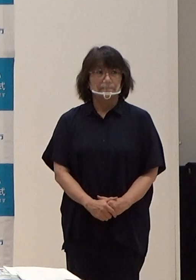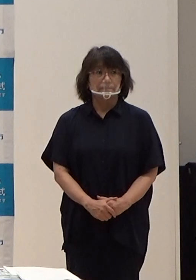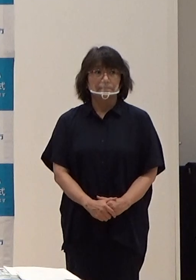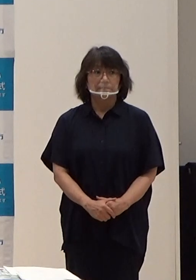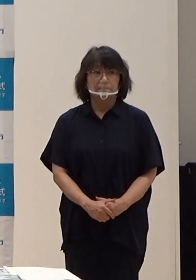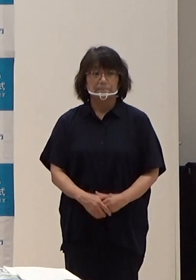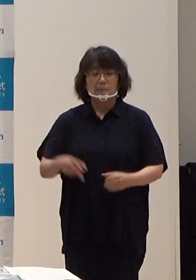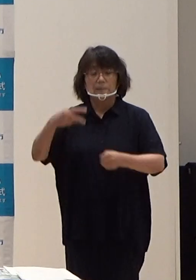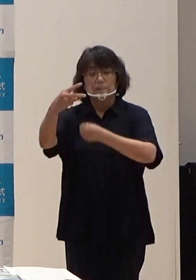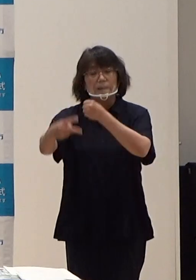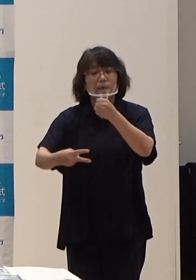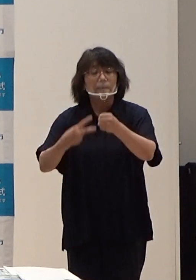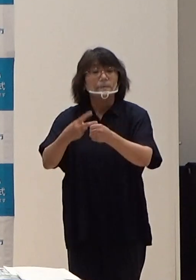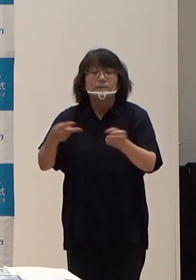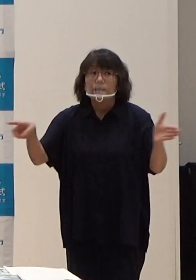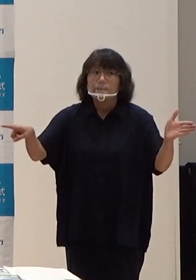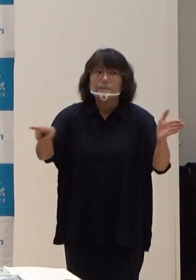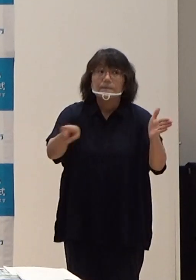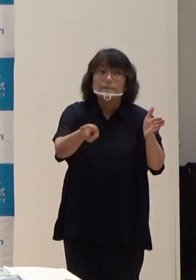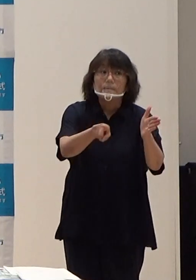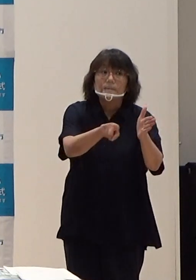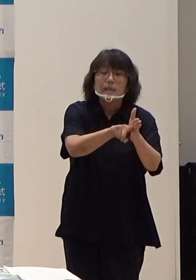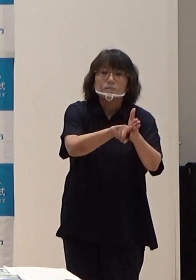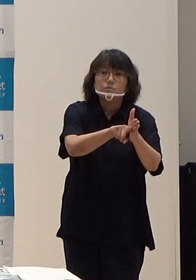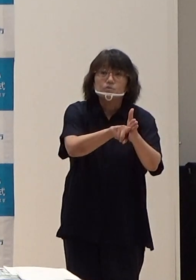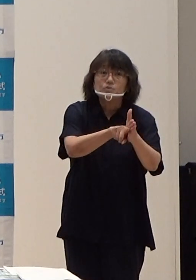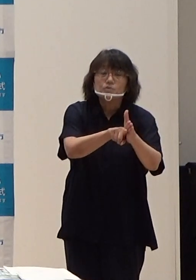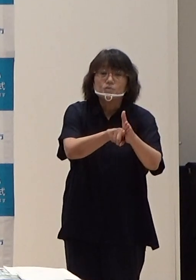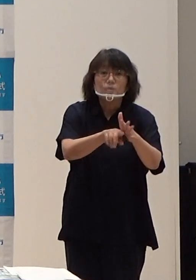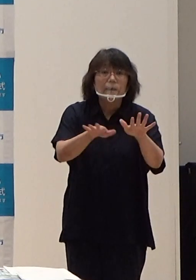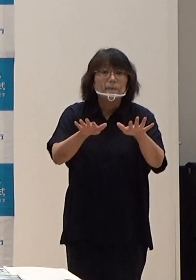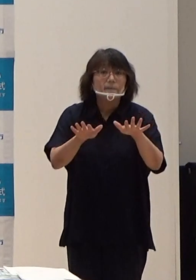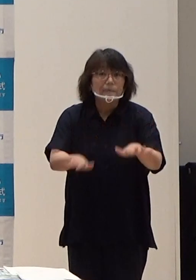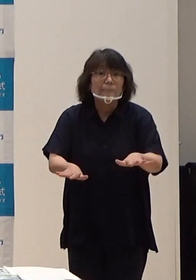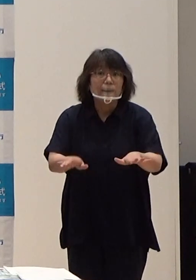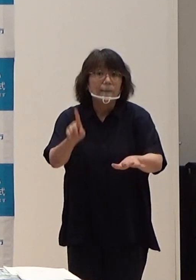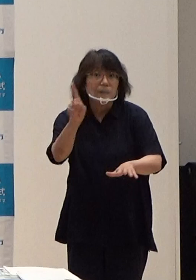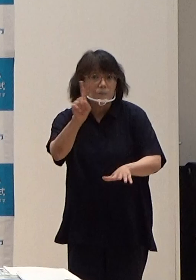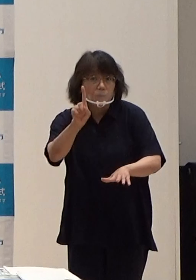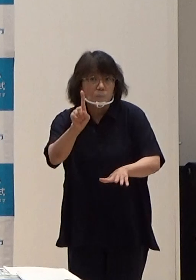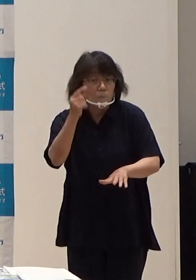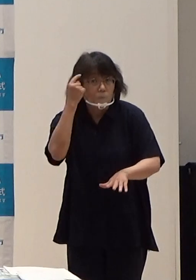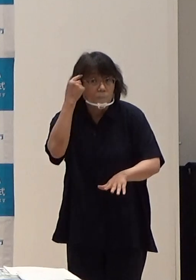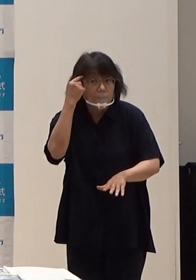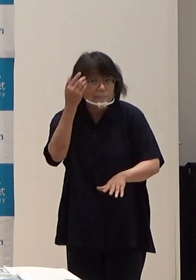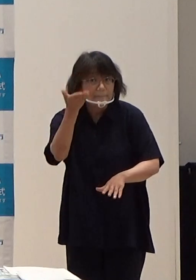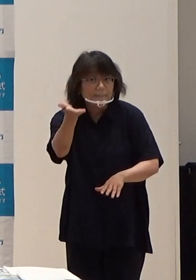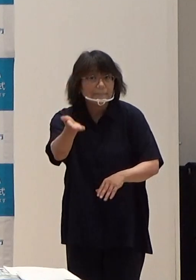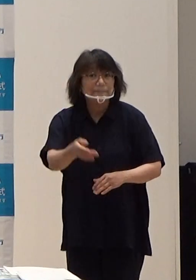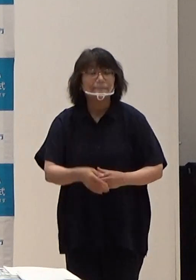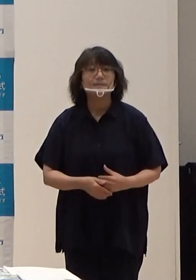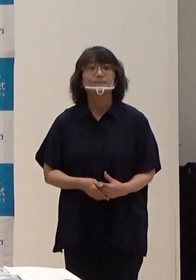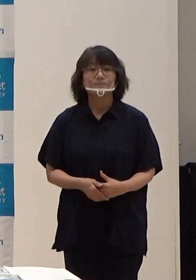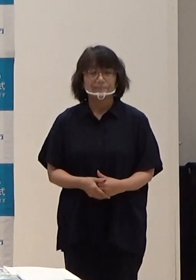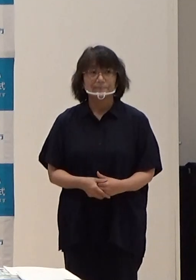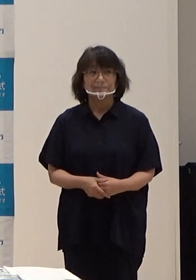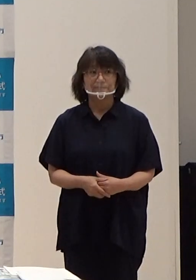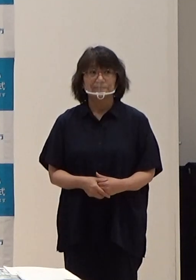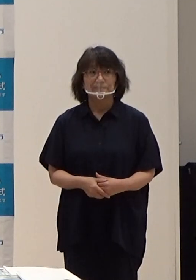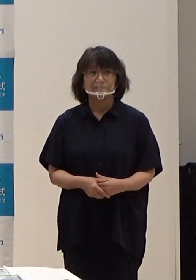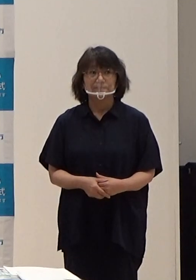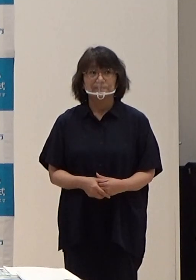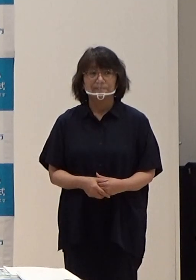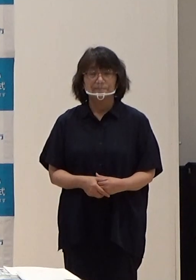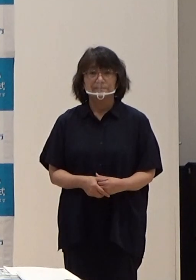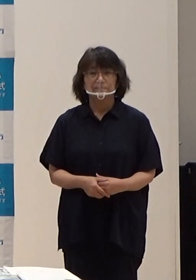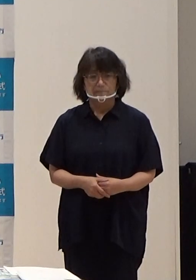2年経つというところでの、このタイミングでの受け止めといいますか、感じられていること、やはり皆さんどうしてこういうことが起こ